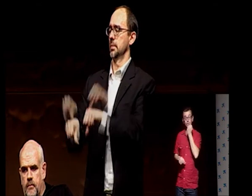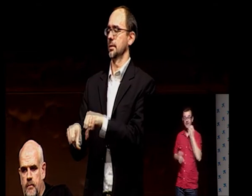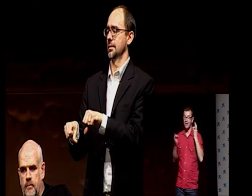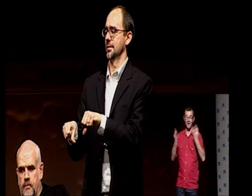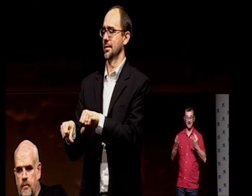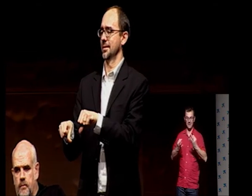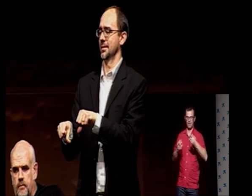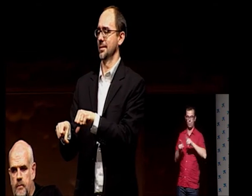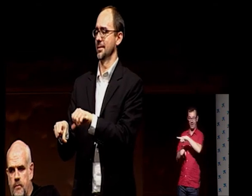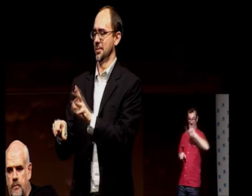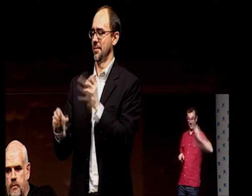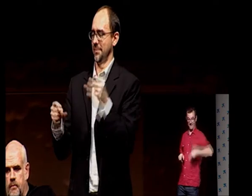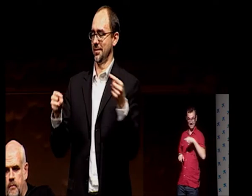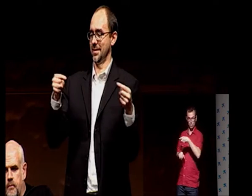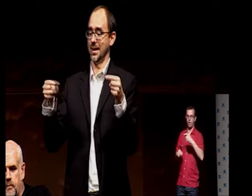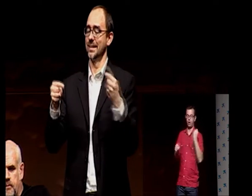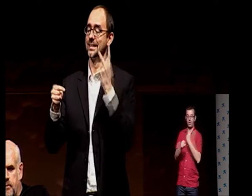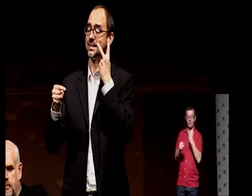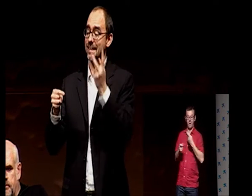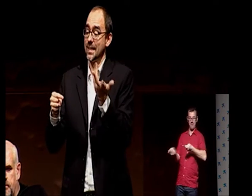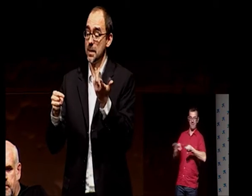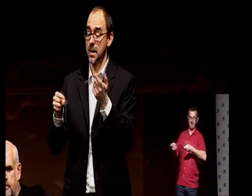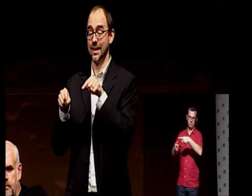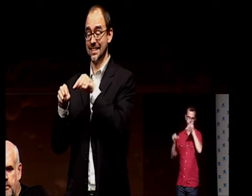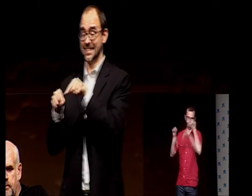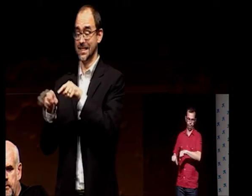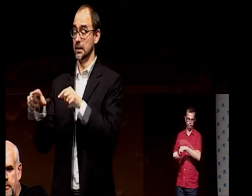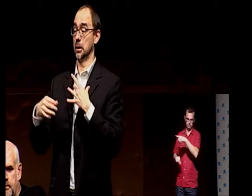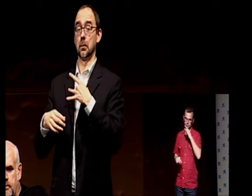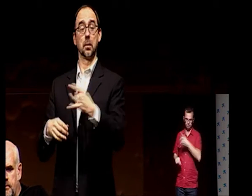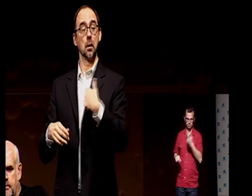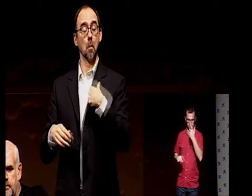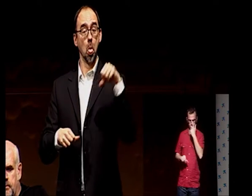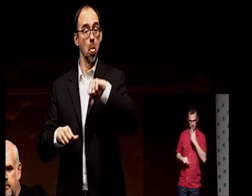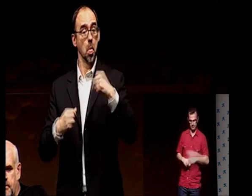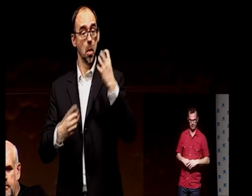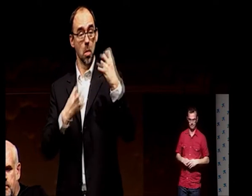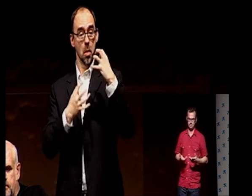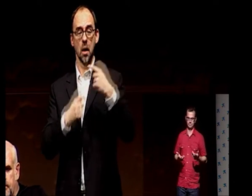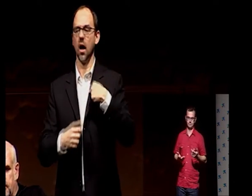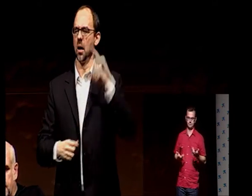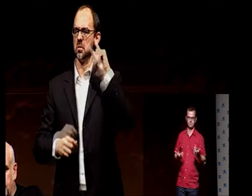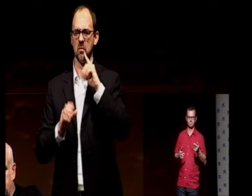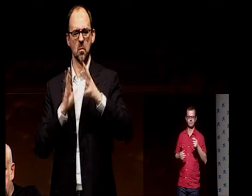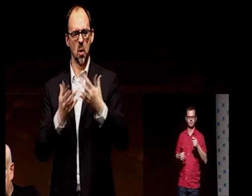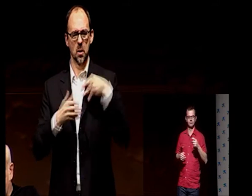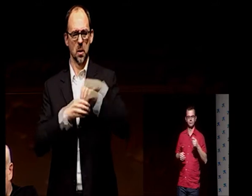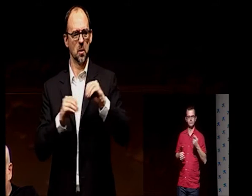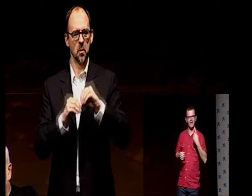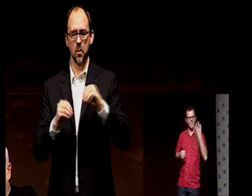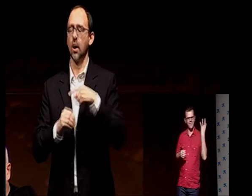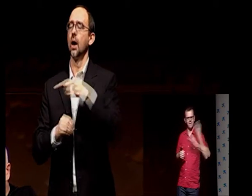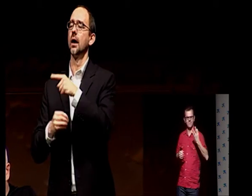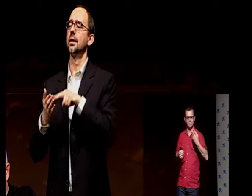problema que lo que realmente motivó la protesta aquella del Death Power es que no permitían O sea no era tanto